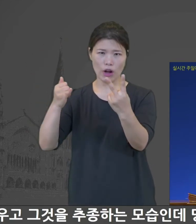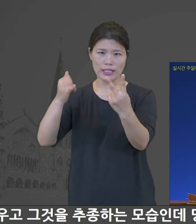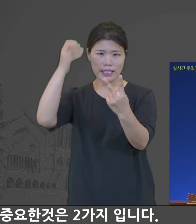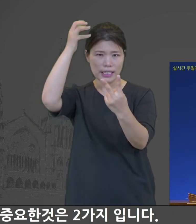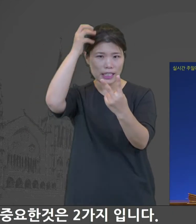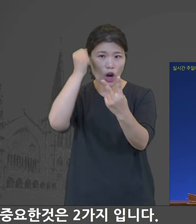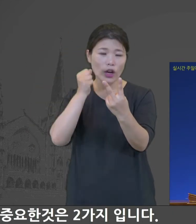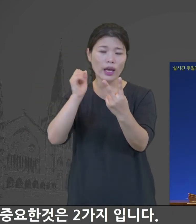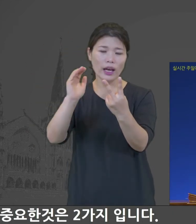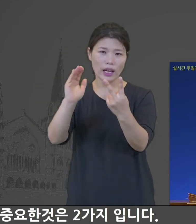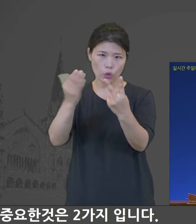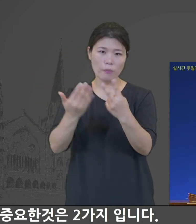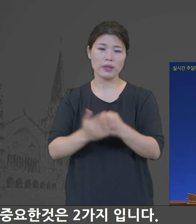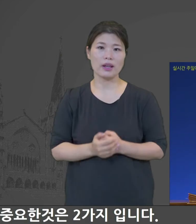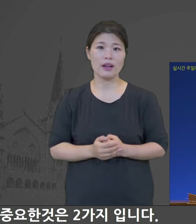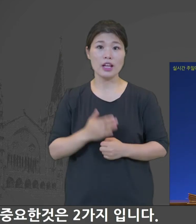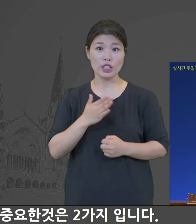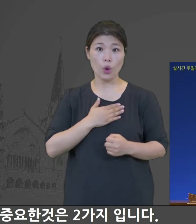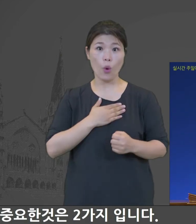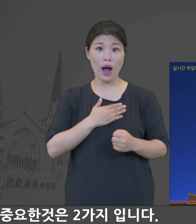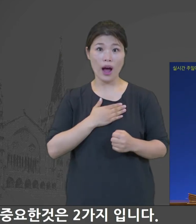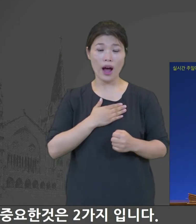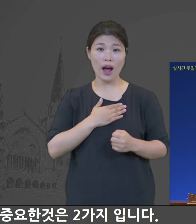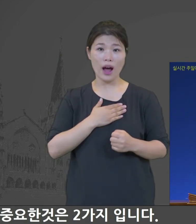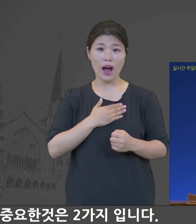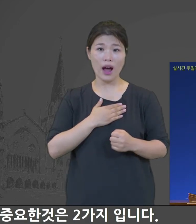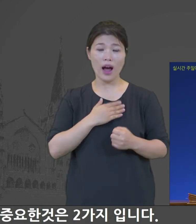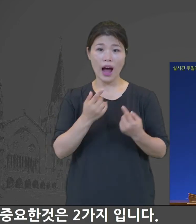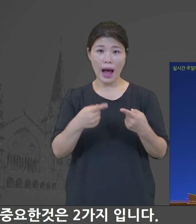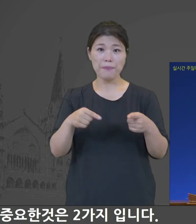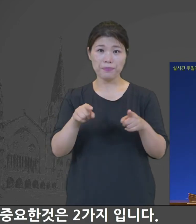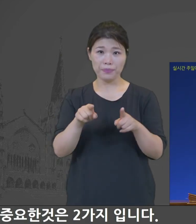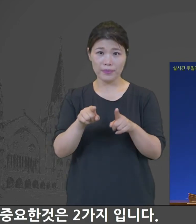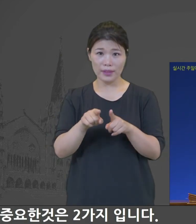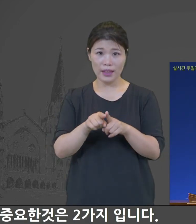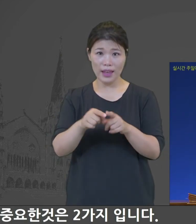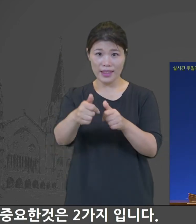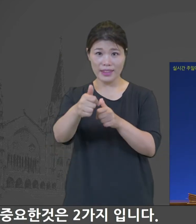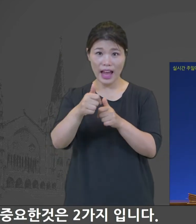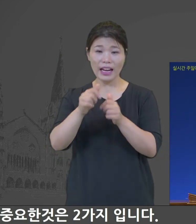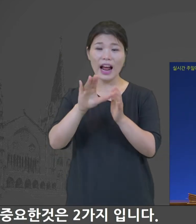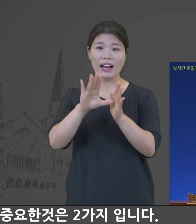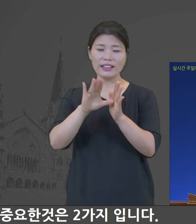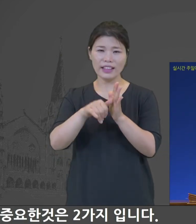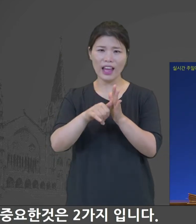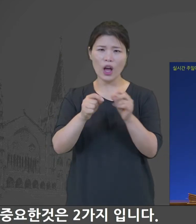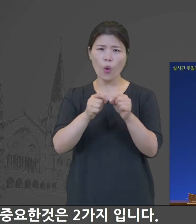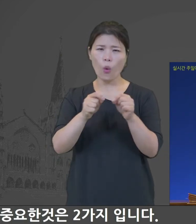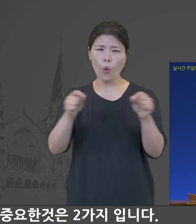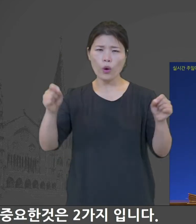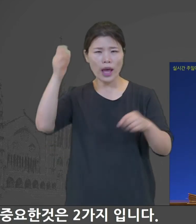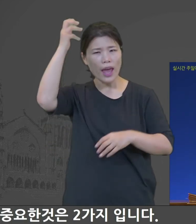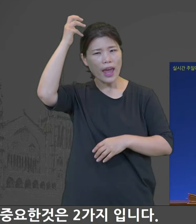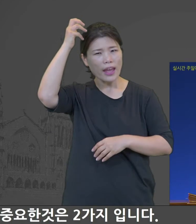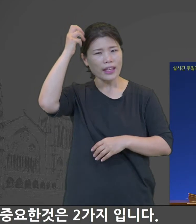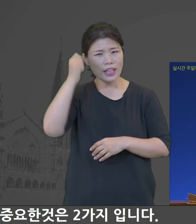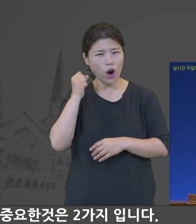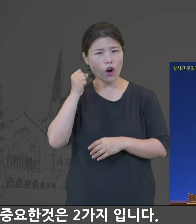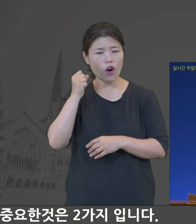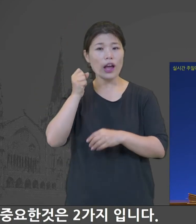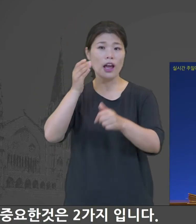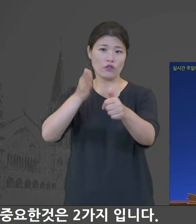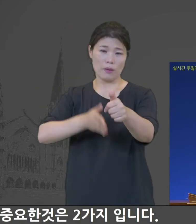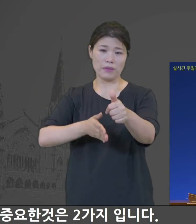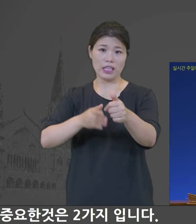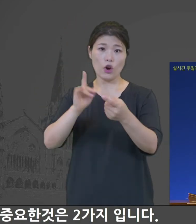입력되셨습니까? 이제 저와 함께 따라 하실 때 이 두 가지가 우리의 오랜 기억 속에 자리해서 이것들을